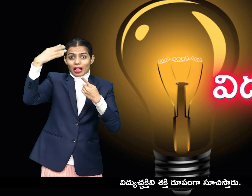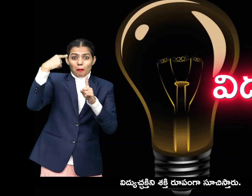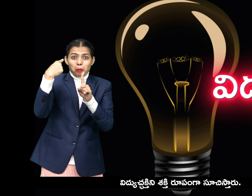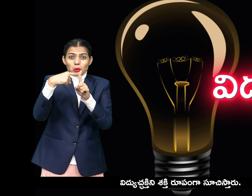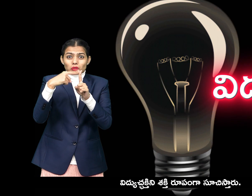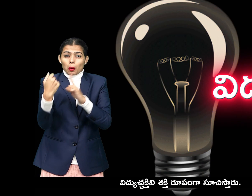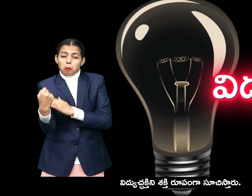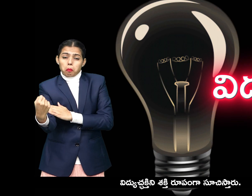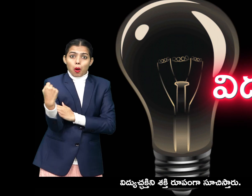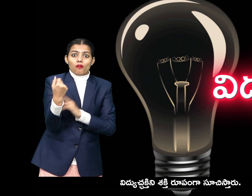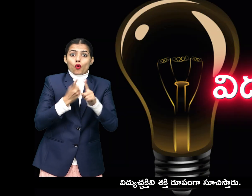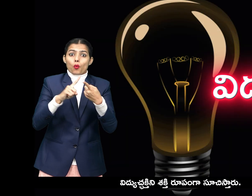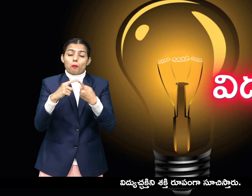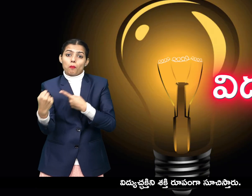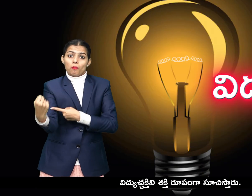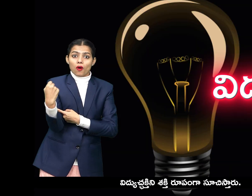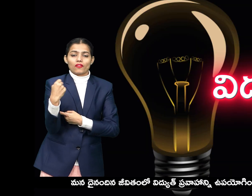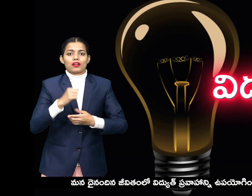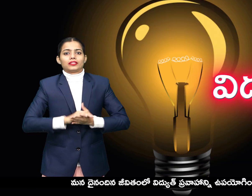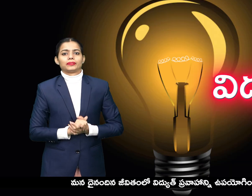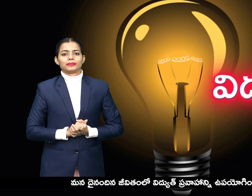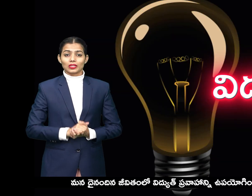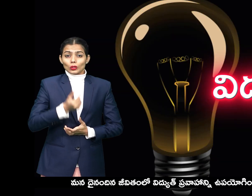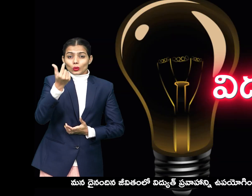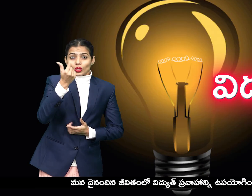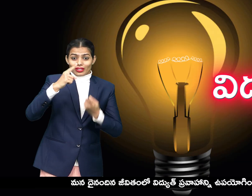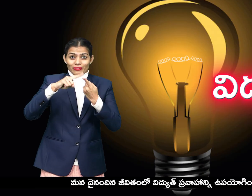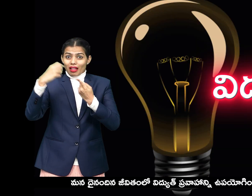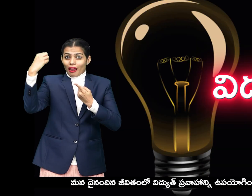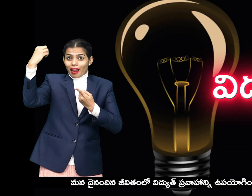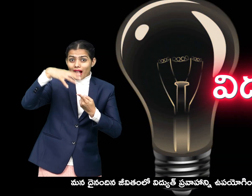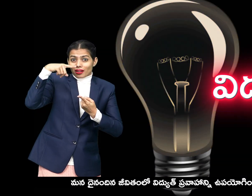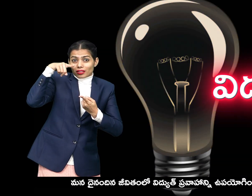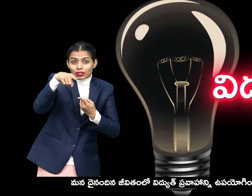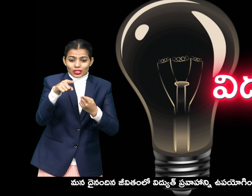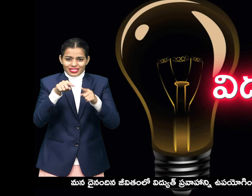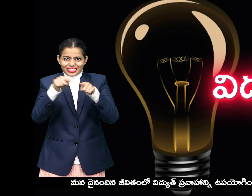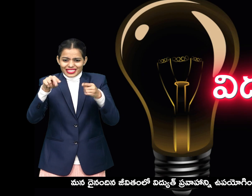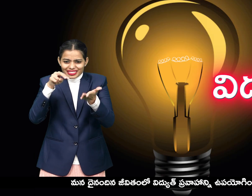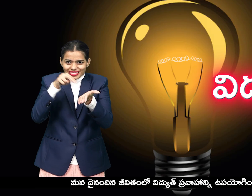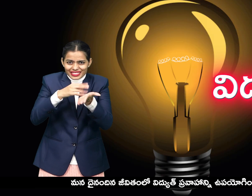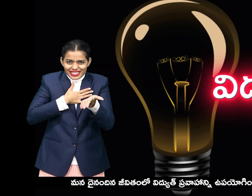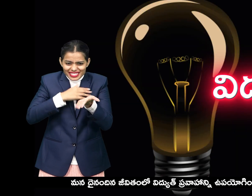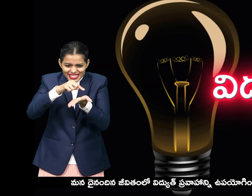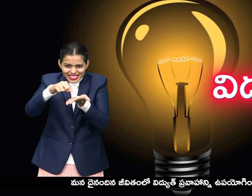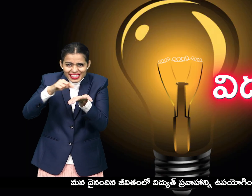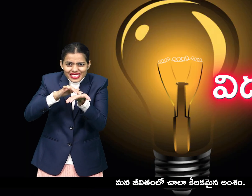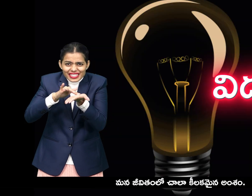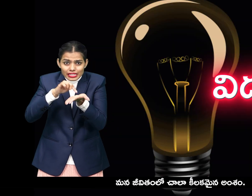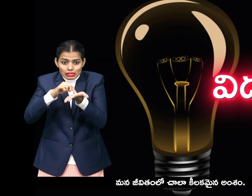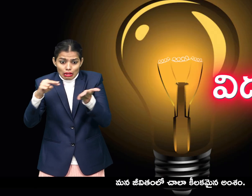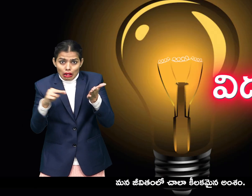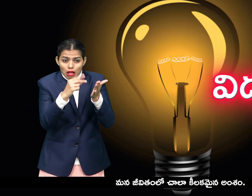విద్యుత్ శక్తిని శక్తి రూపంగా సూచిస్తారు. మనం దైనందిన జీవితంలో విద్యుత్ ప్రవాహాన్ని ఉపయోగించడం